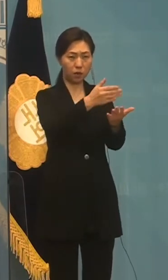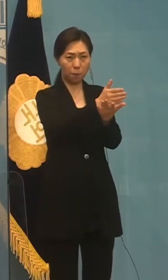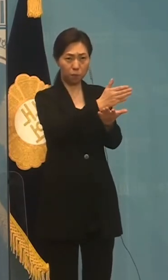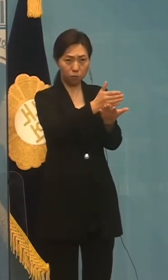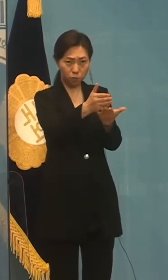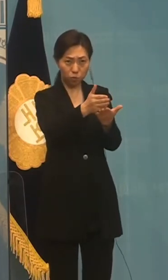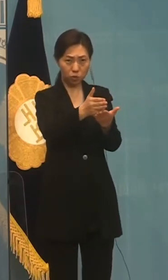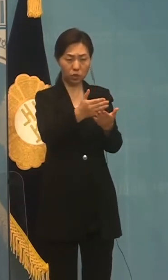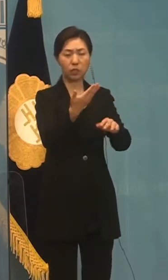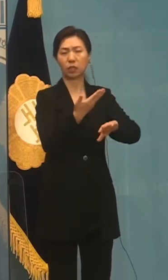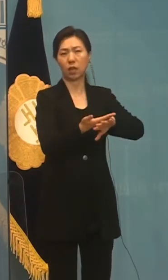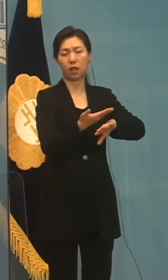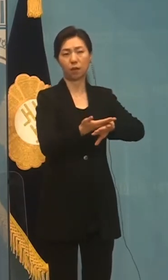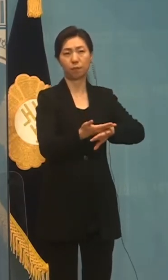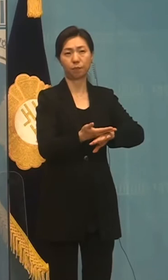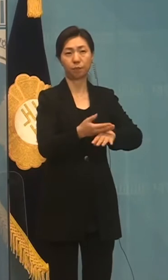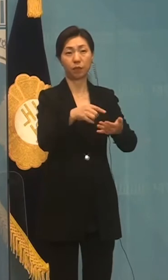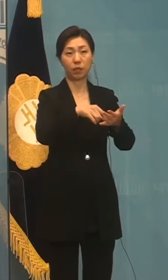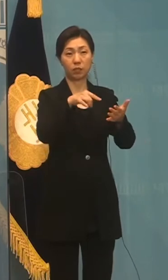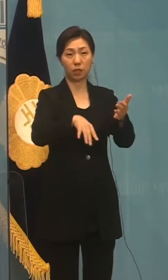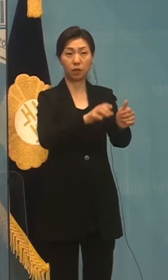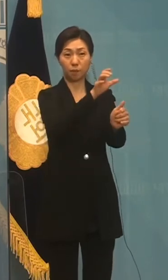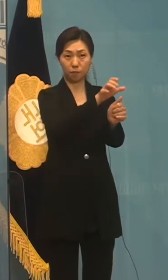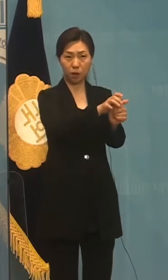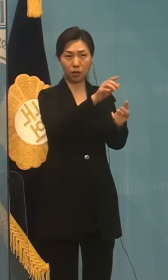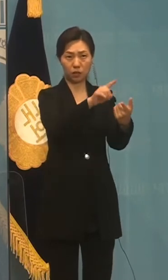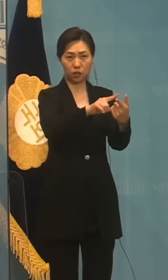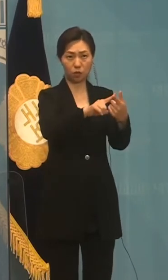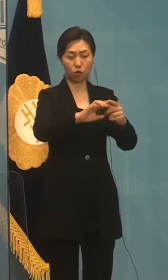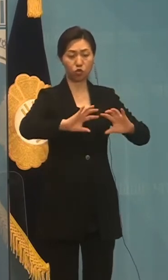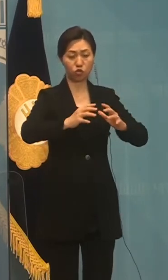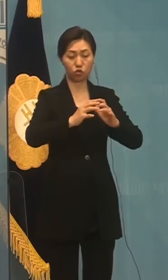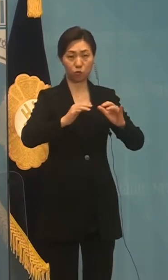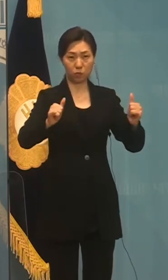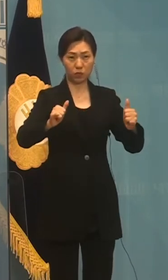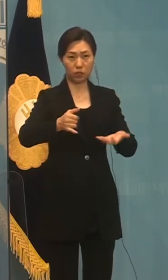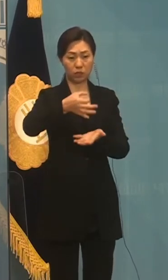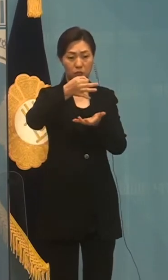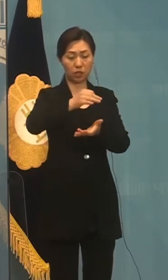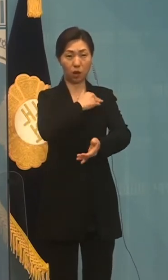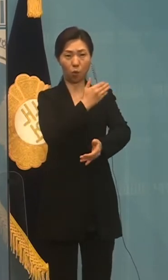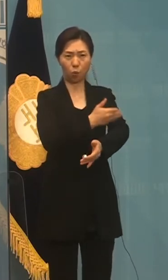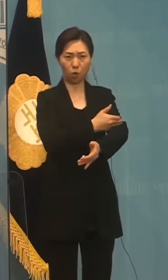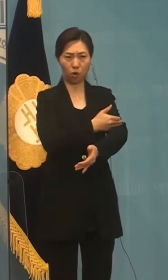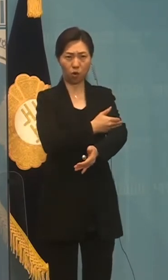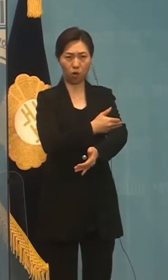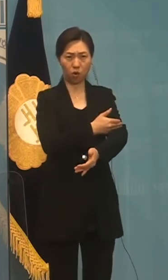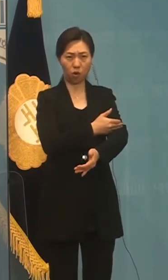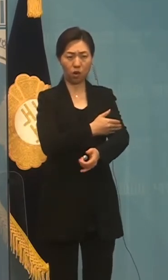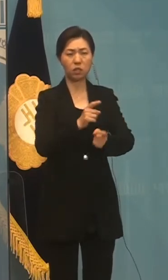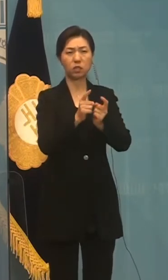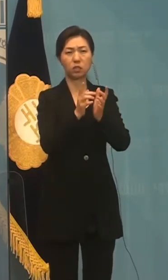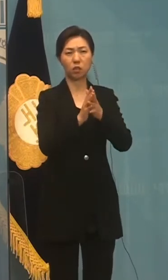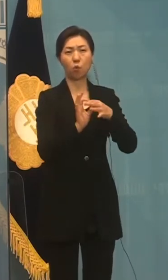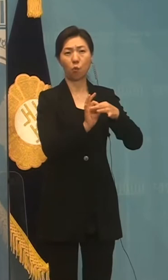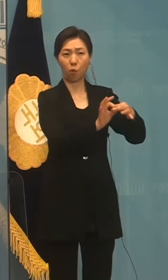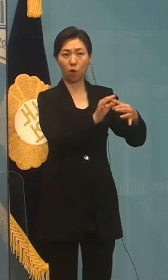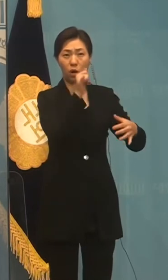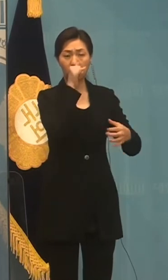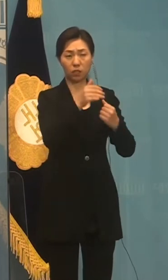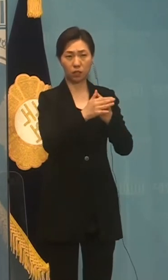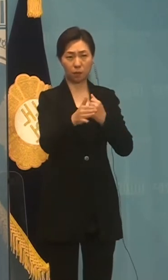있습니다. 특히 과세는 국민의 재산권에 직접적으로 영향을 주는 만큼